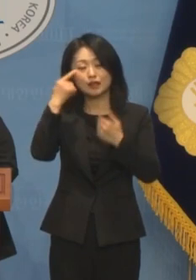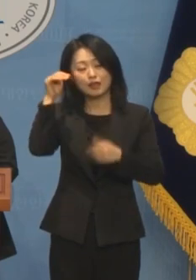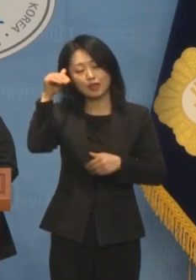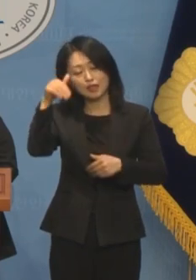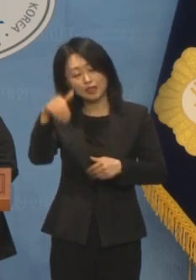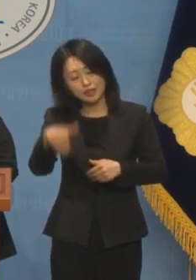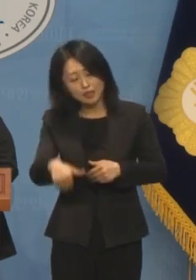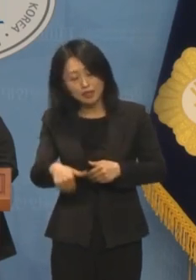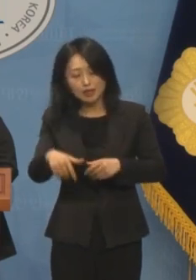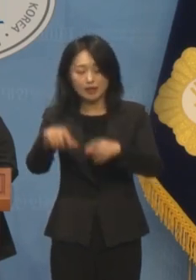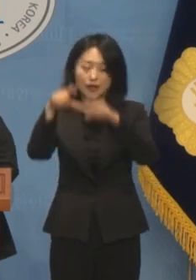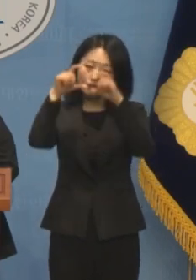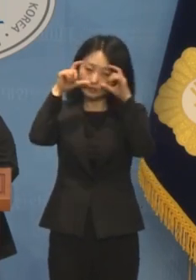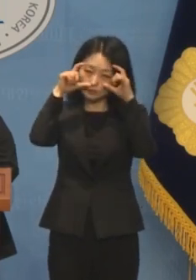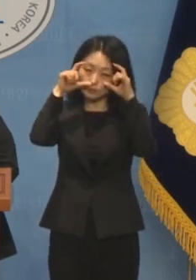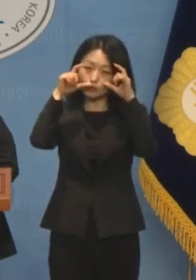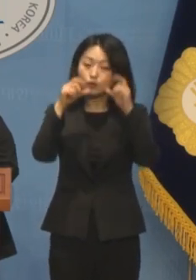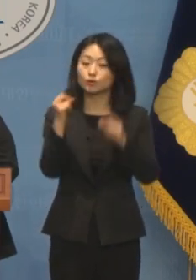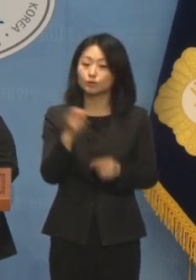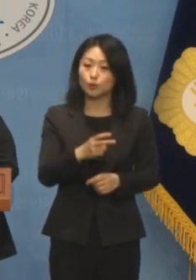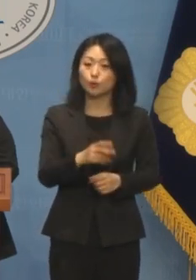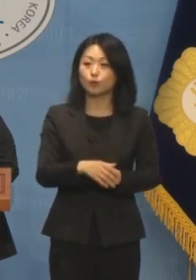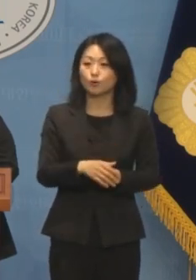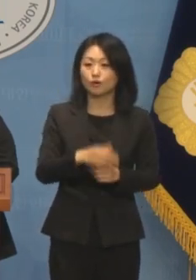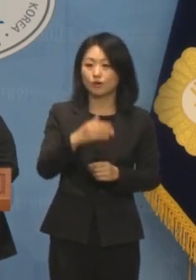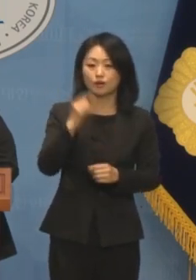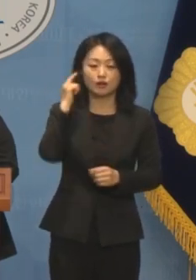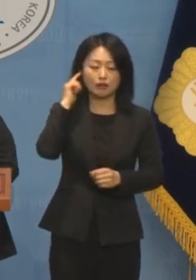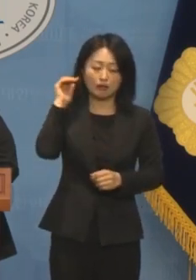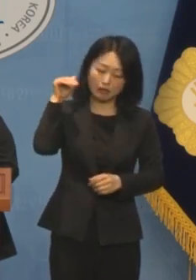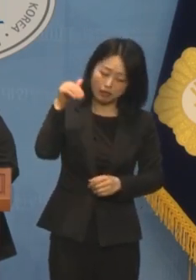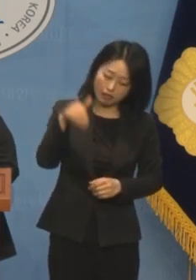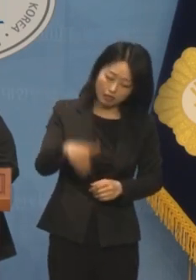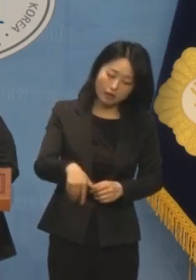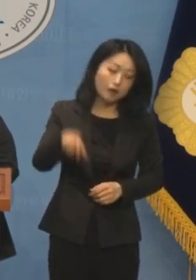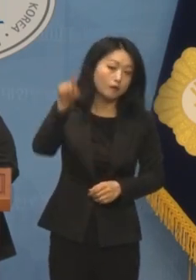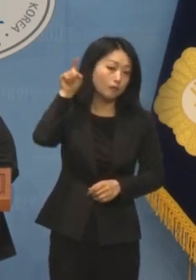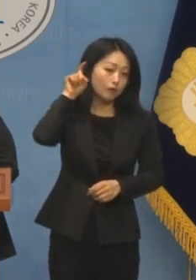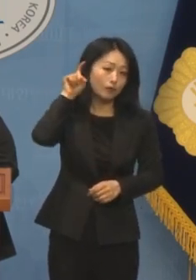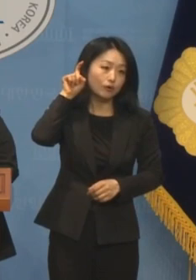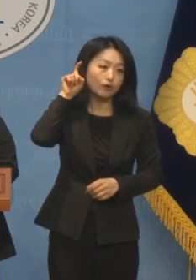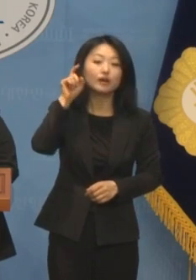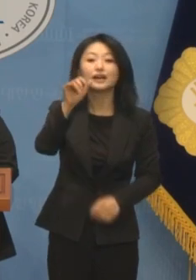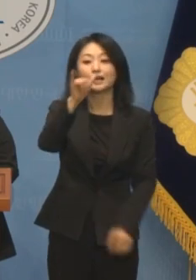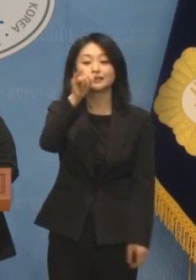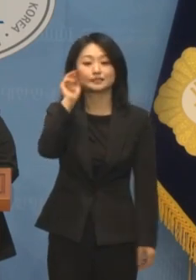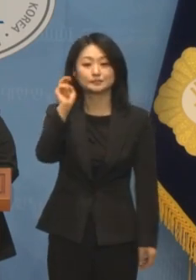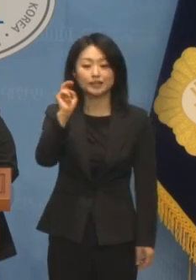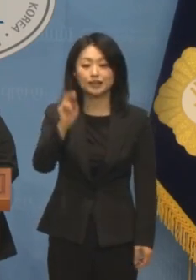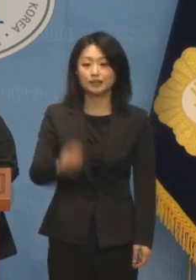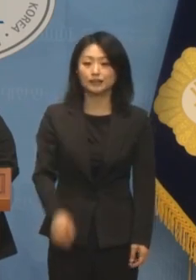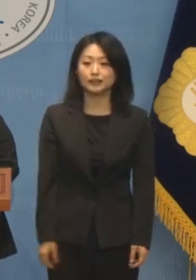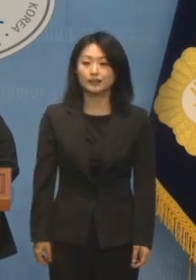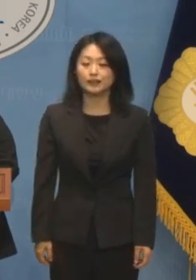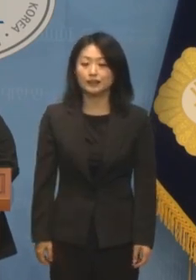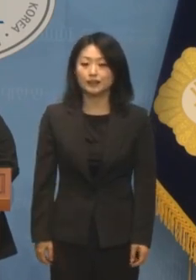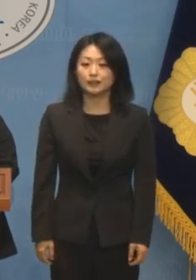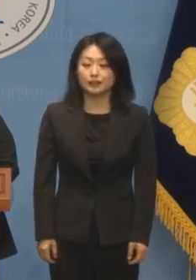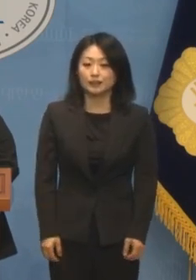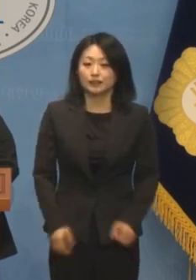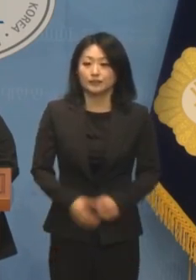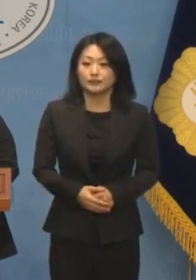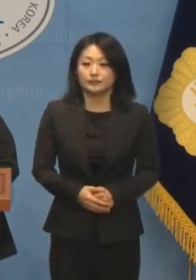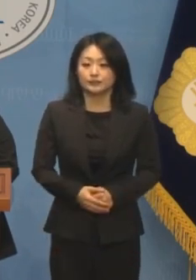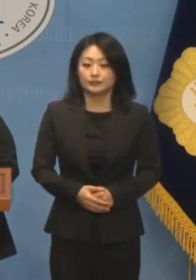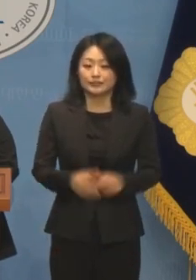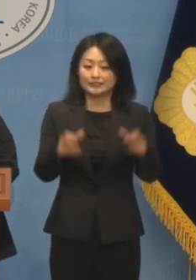떨어져 안경을 쓰고 어떤 이는 청력이 떨어져 보청기를 할 수도 있습니다. 경중만